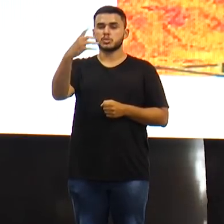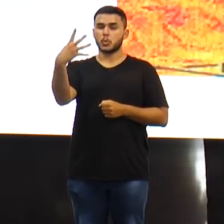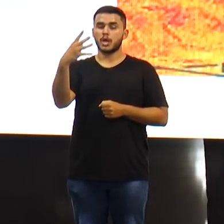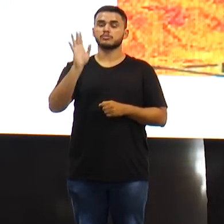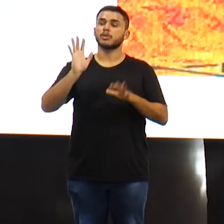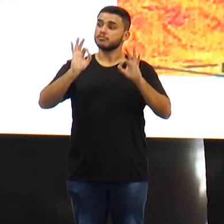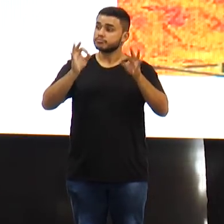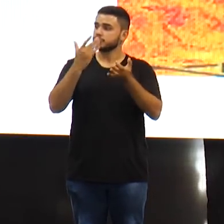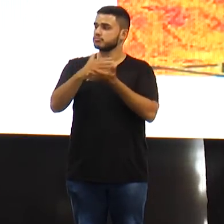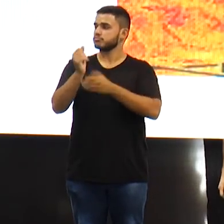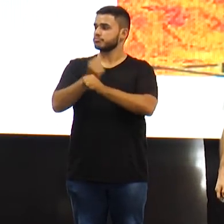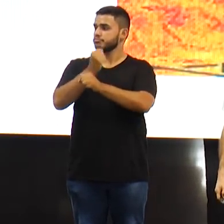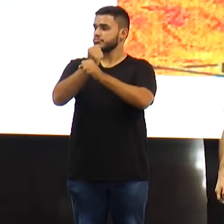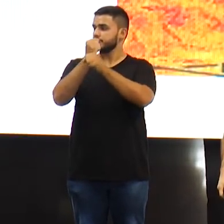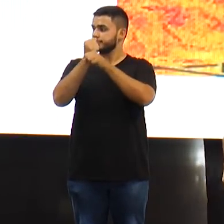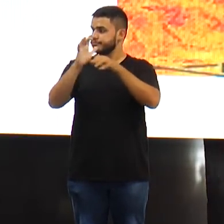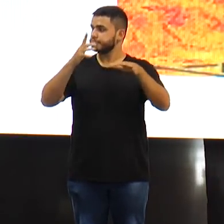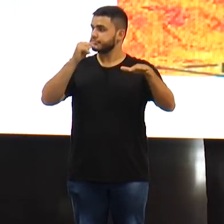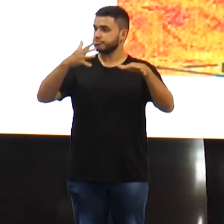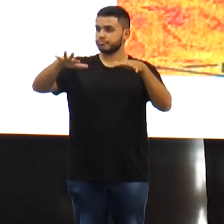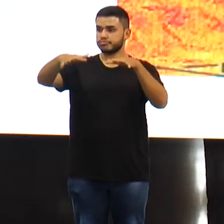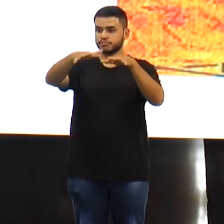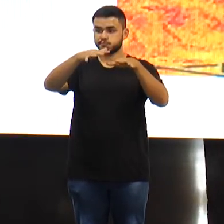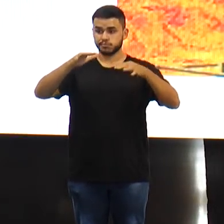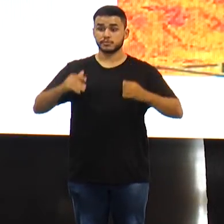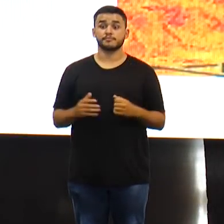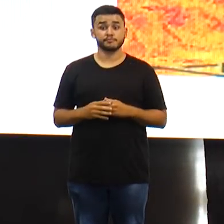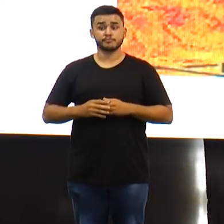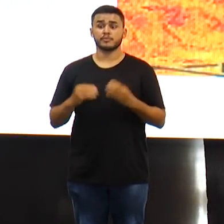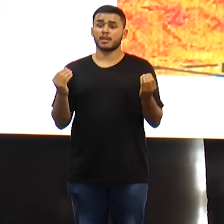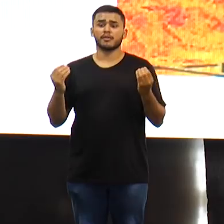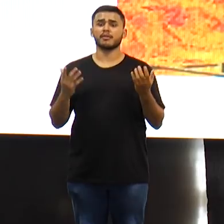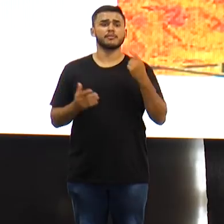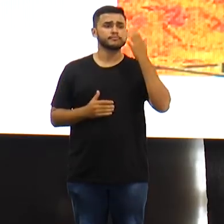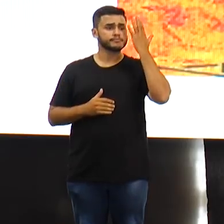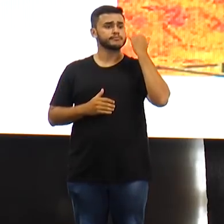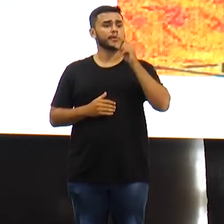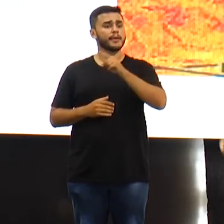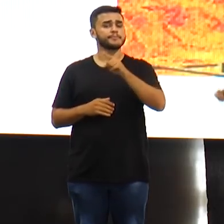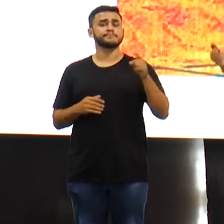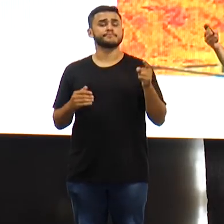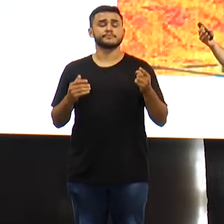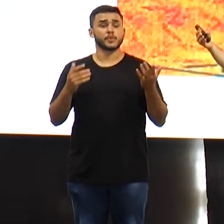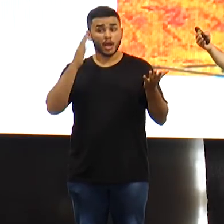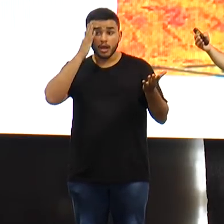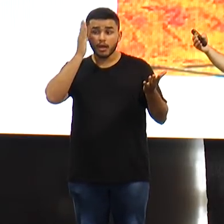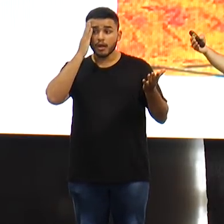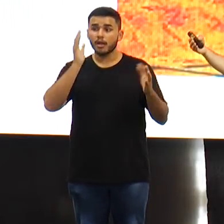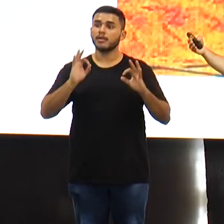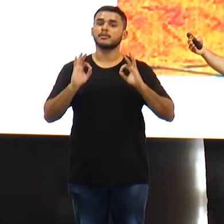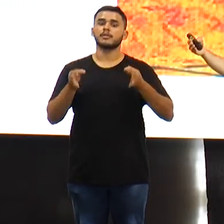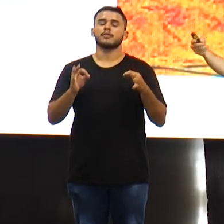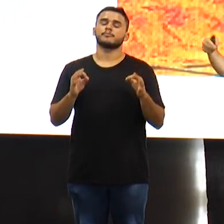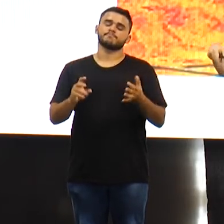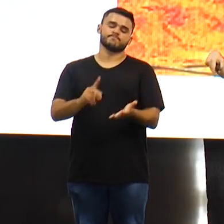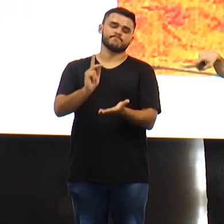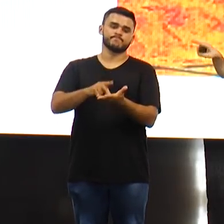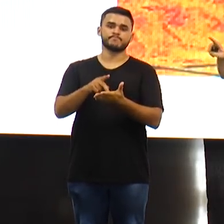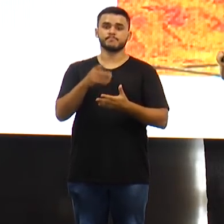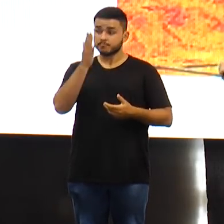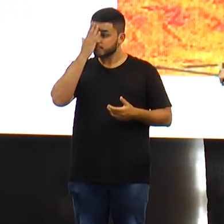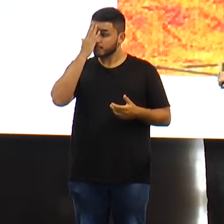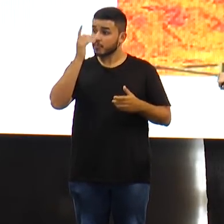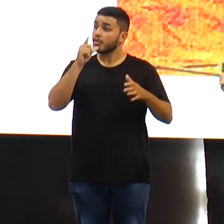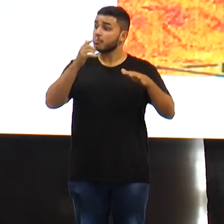1884. Está claro isso? Professor, em que contexto uma questão dessa pode ser abordada? Eu estou falando de um momento em que os